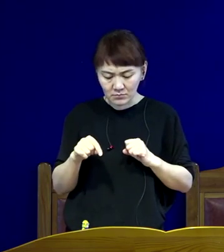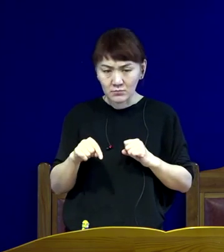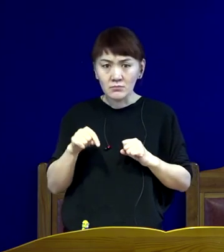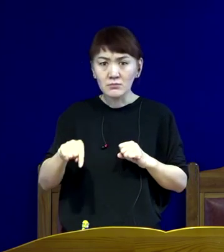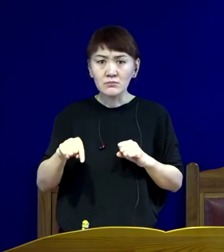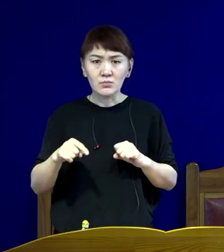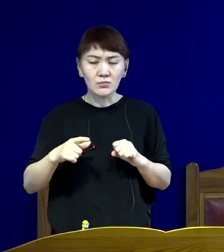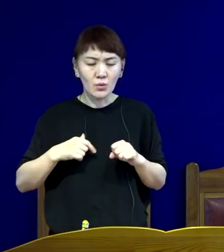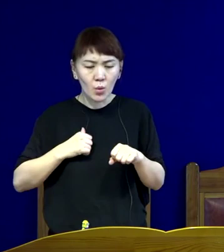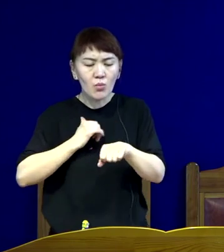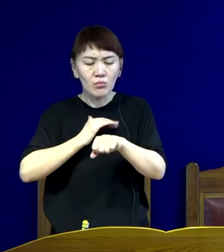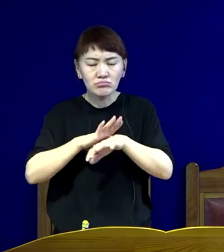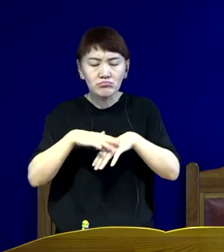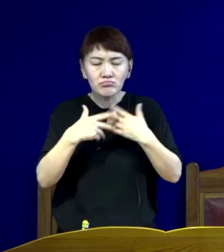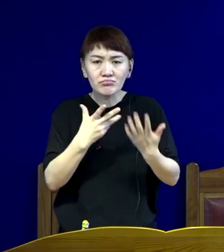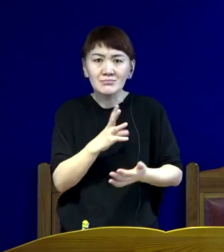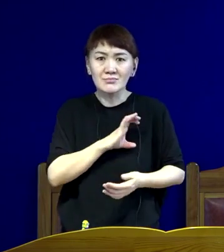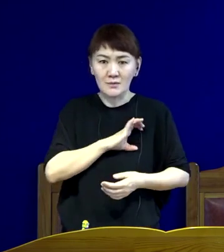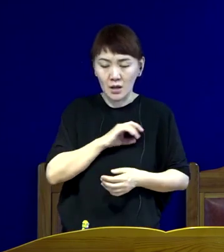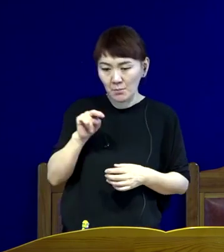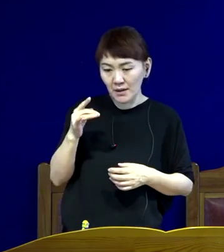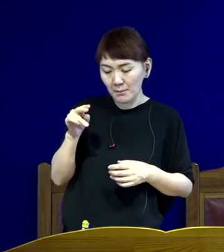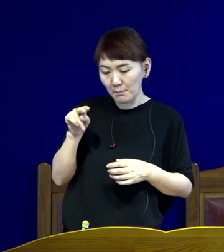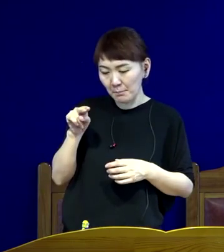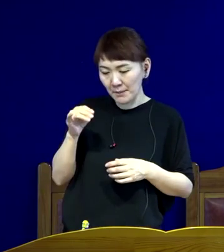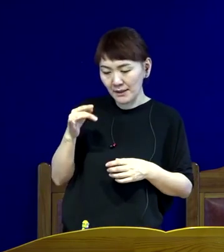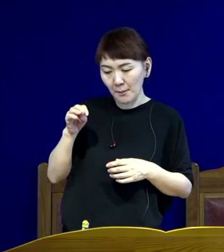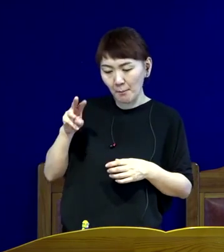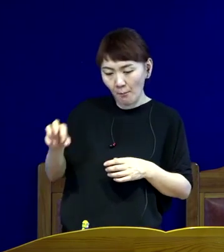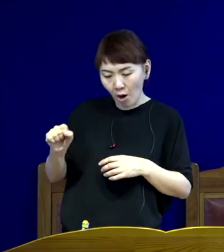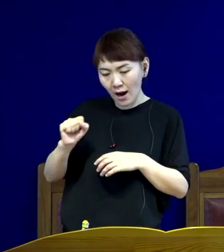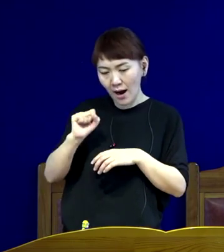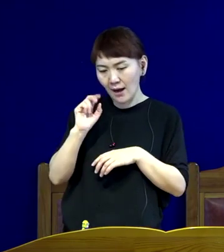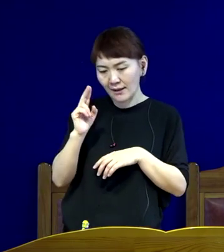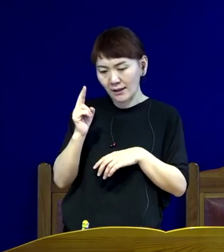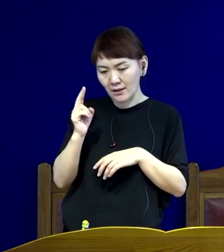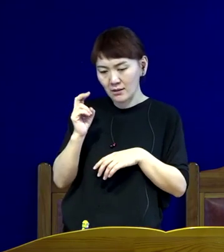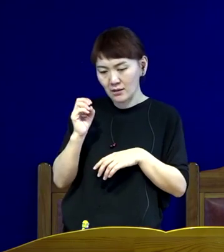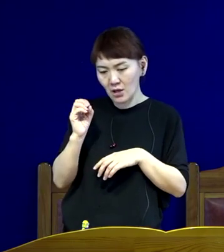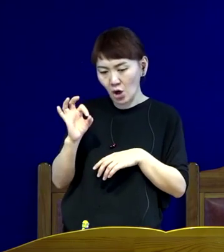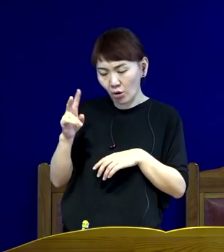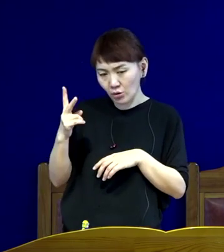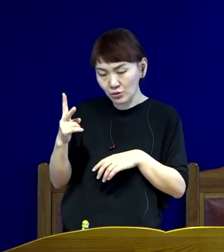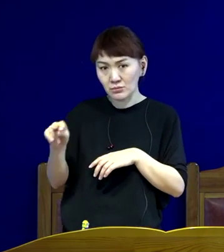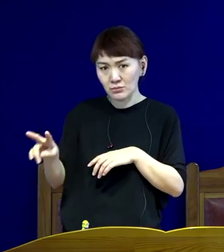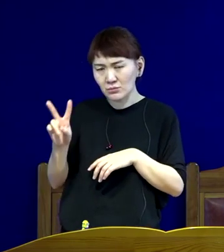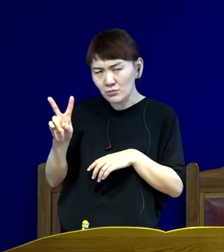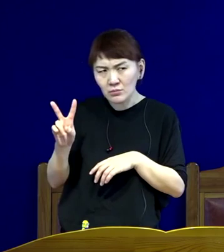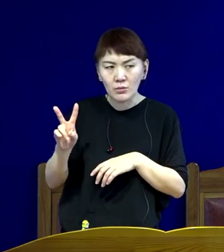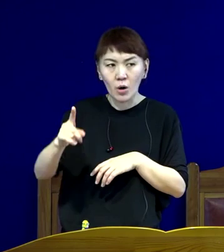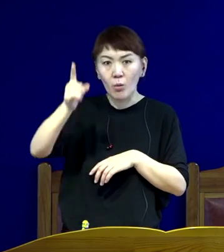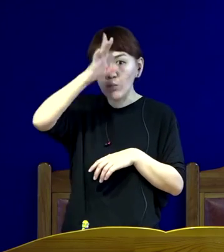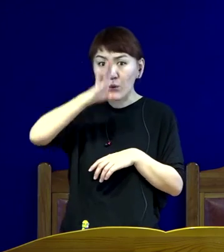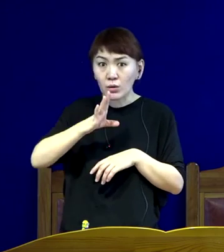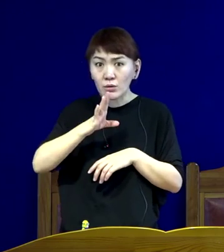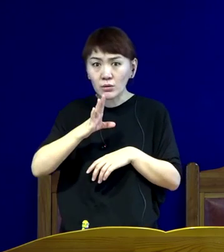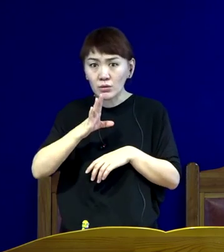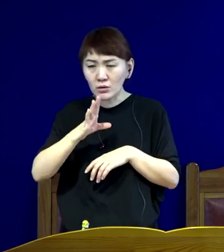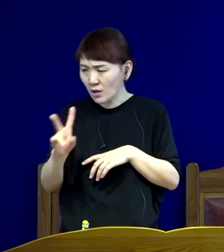байсан яагаад Филимон Апиа хоёр маш сайн бурхан дотор